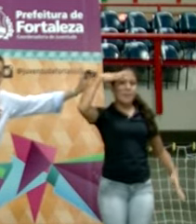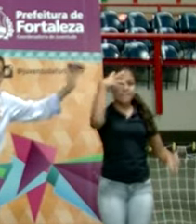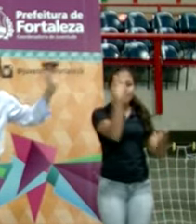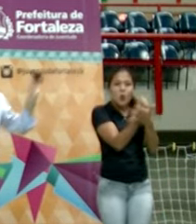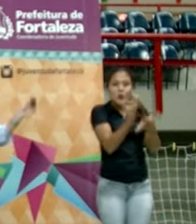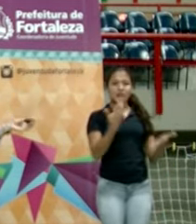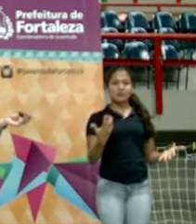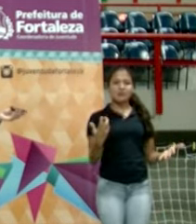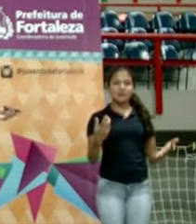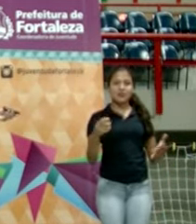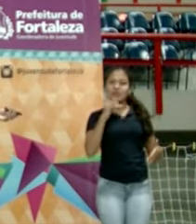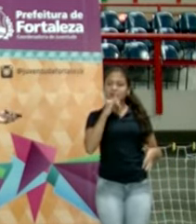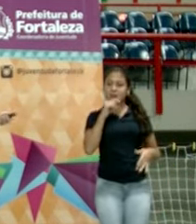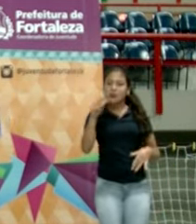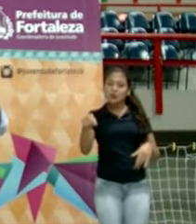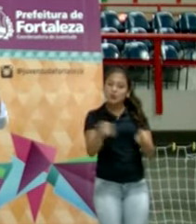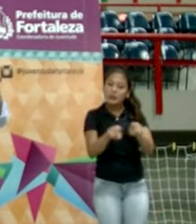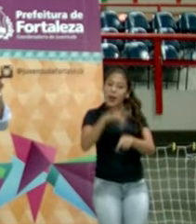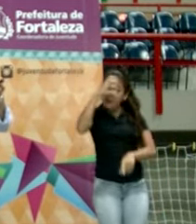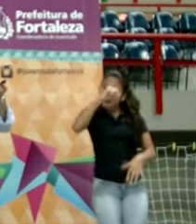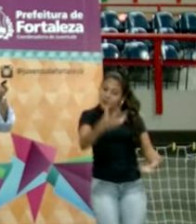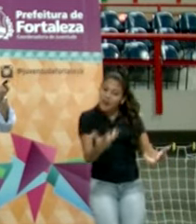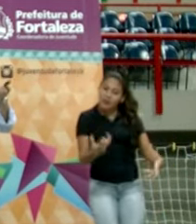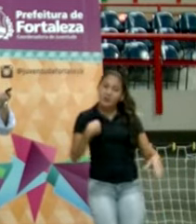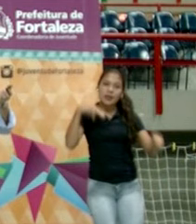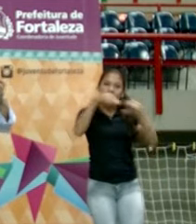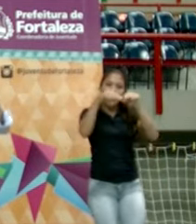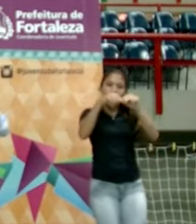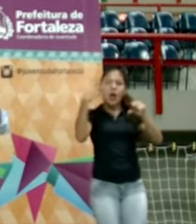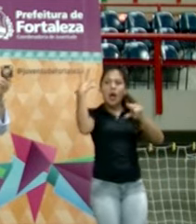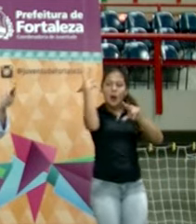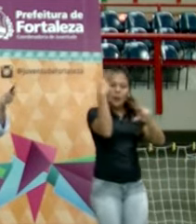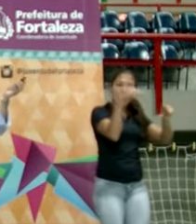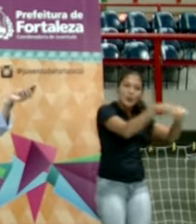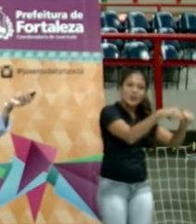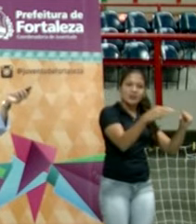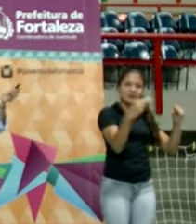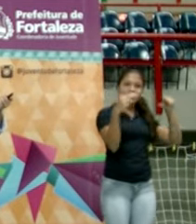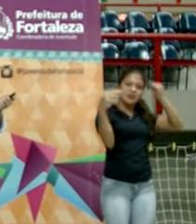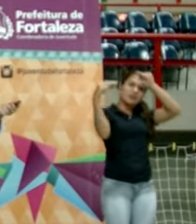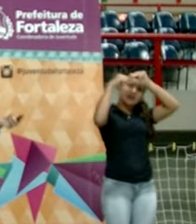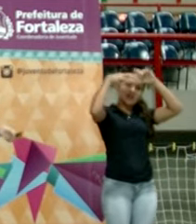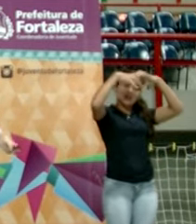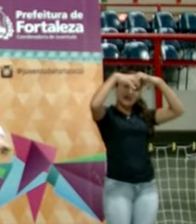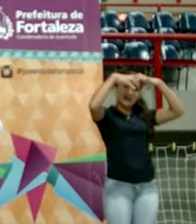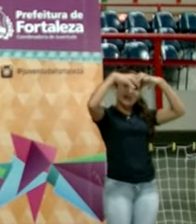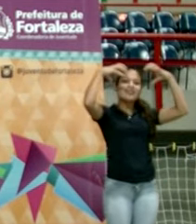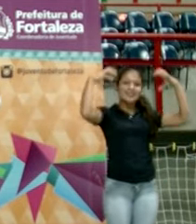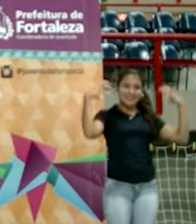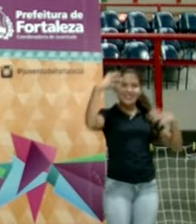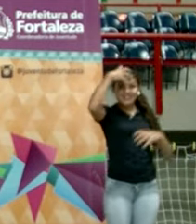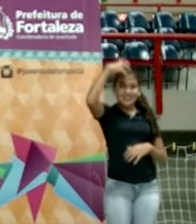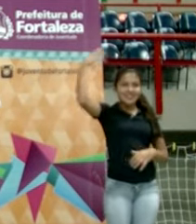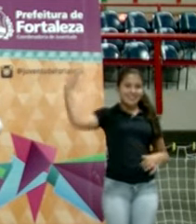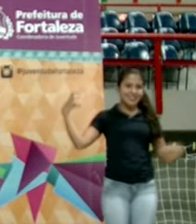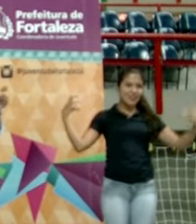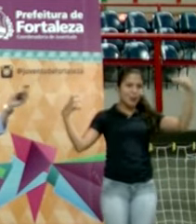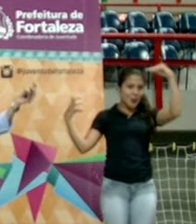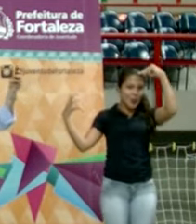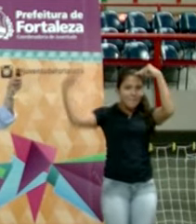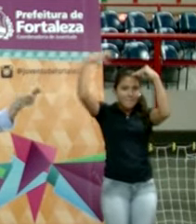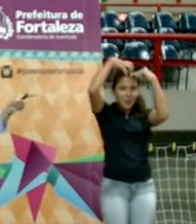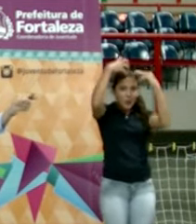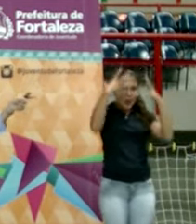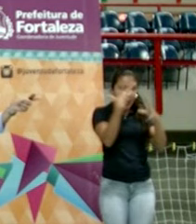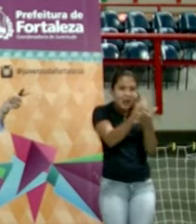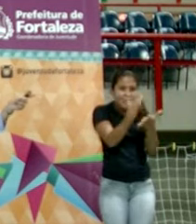passo na tua depois. Não tem como, né? O máximo que a gente pode dizer é, você tem que seguir esse caminho e seguir isso daqui.